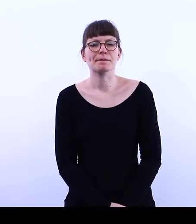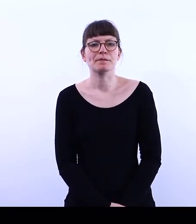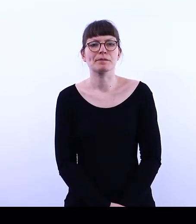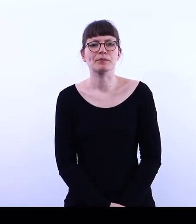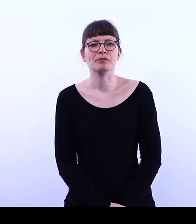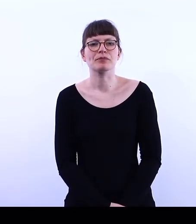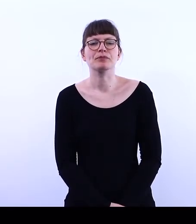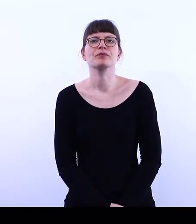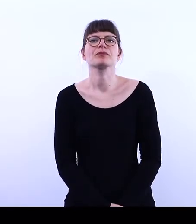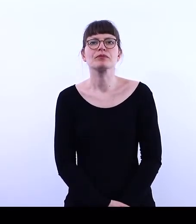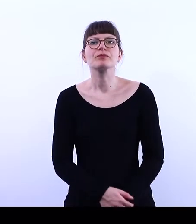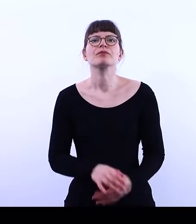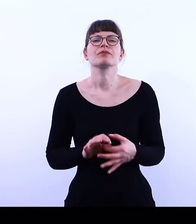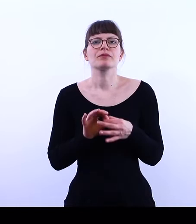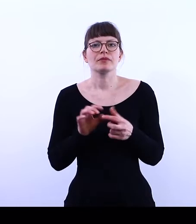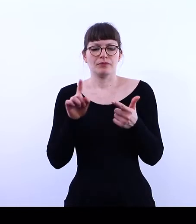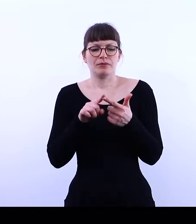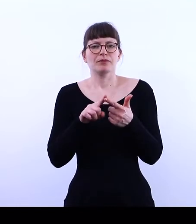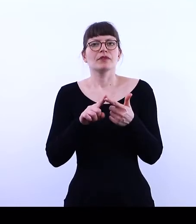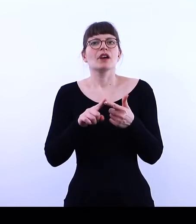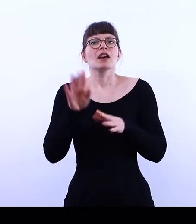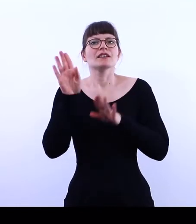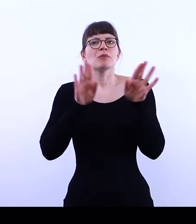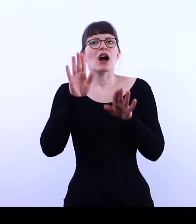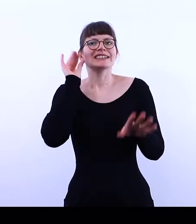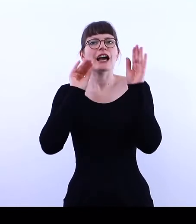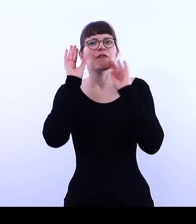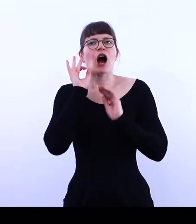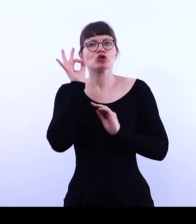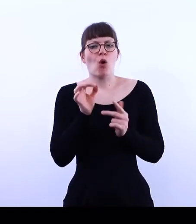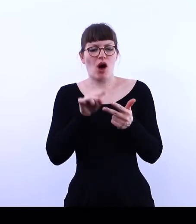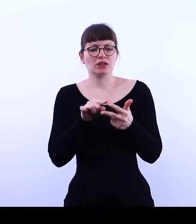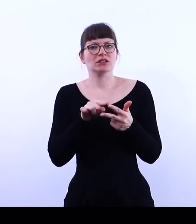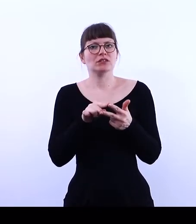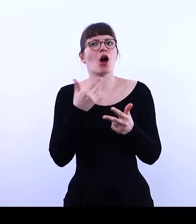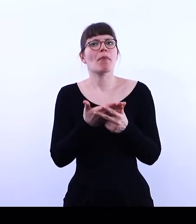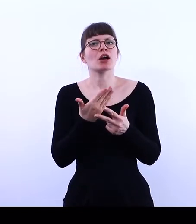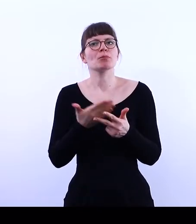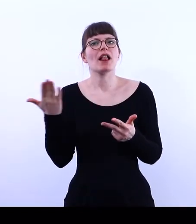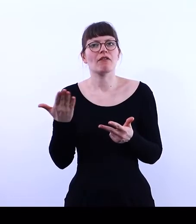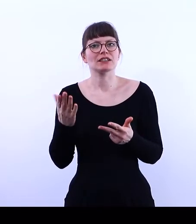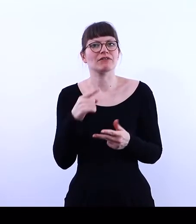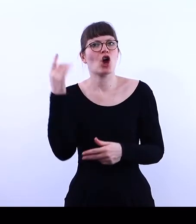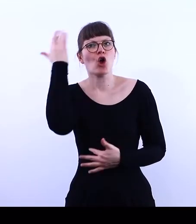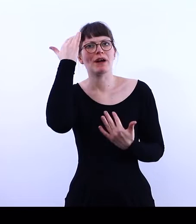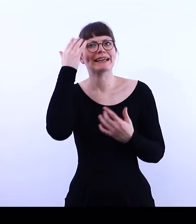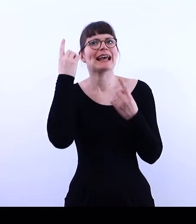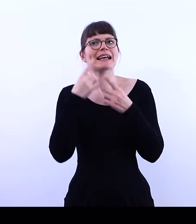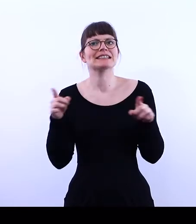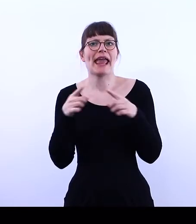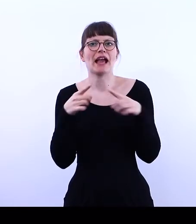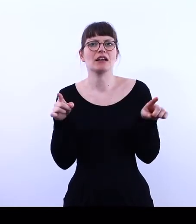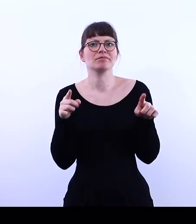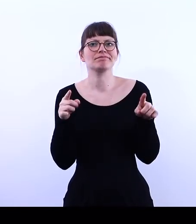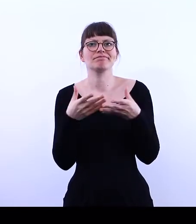demokratischer Erfahrungsort nochmal sich anzugucken. Wir haben uns überlegt, das Singen ist jetzt erstmal irgendwie flach gefallen,